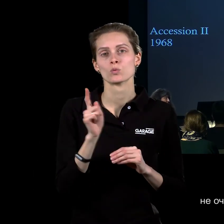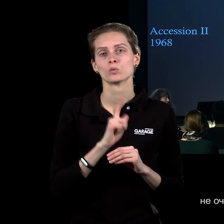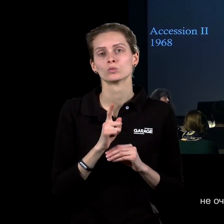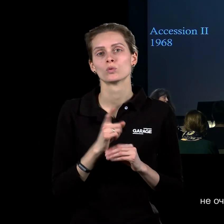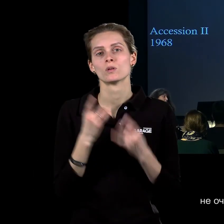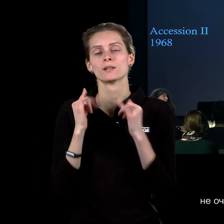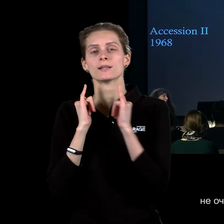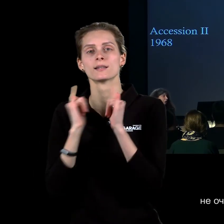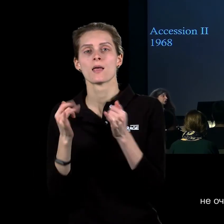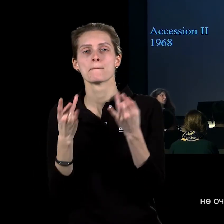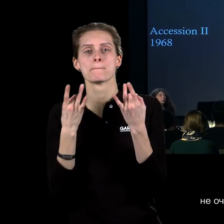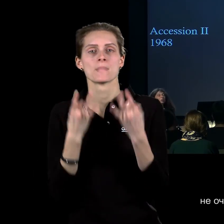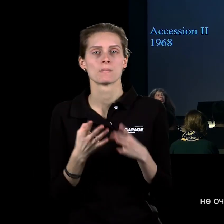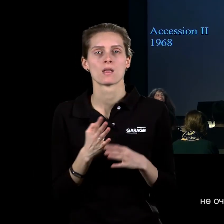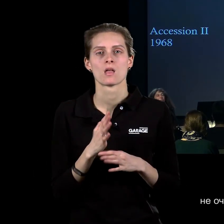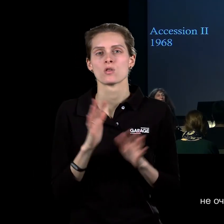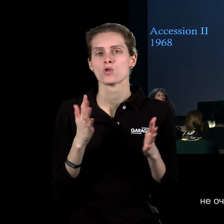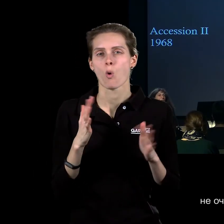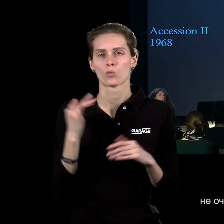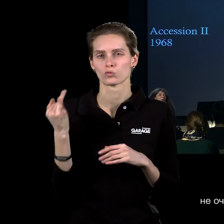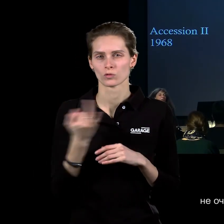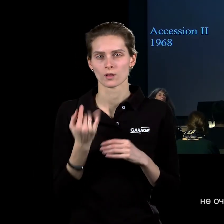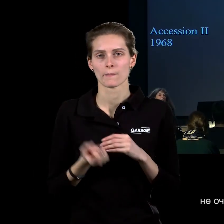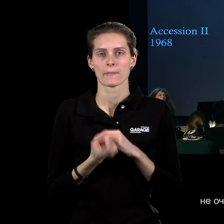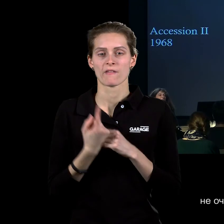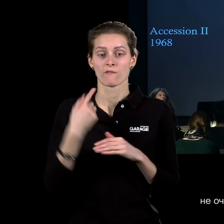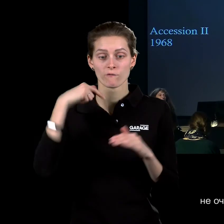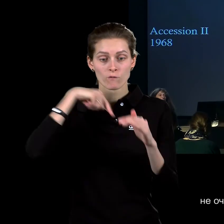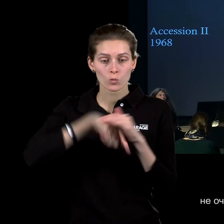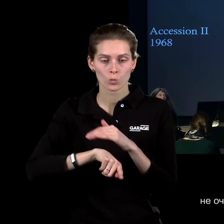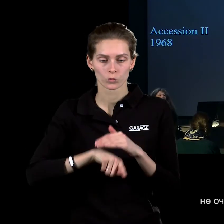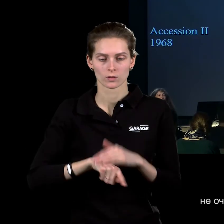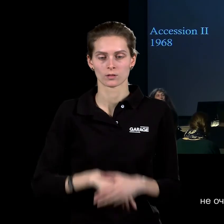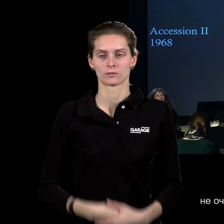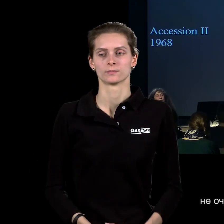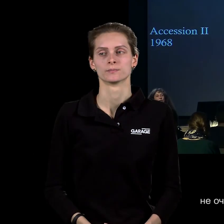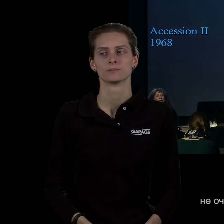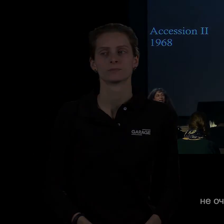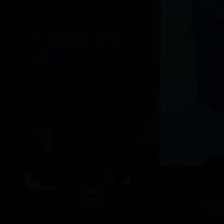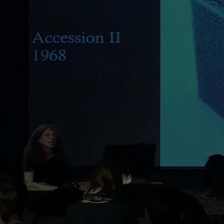что для минималистов, наверное, было не очень интересно, у него появляется внутренность. Да.